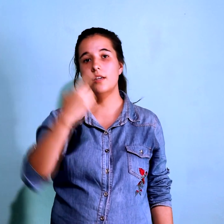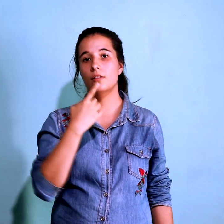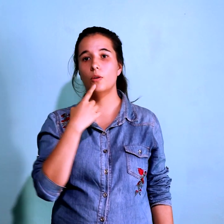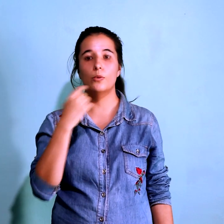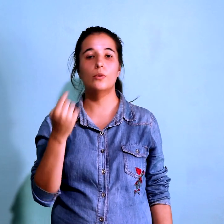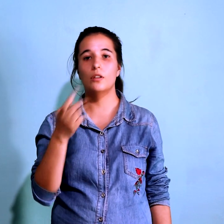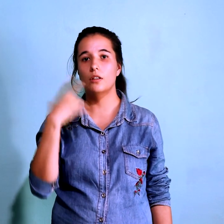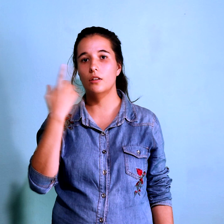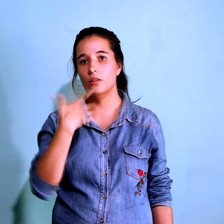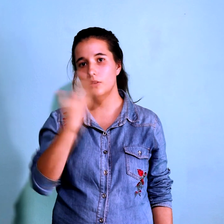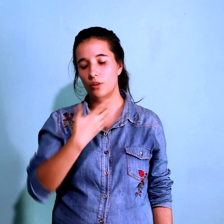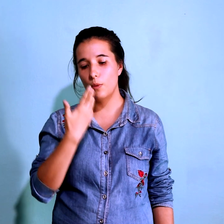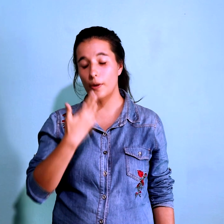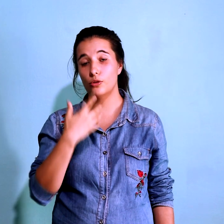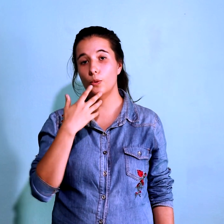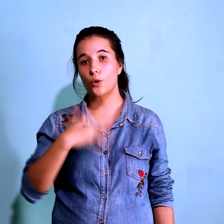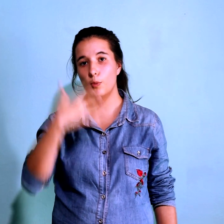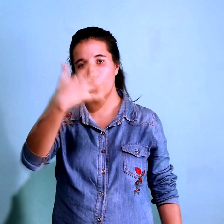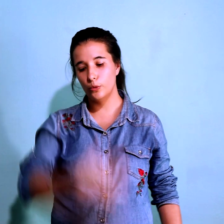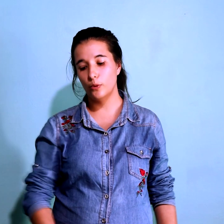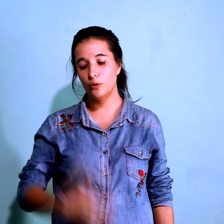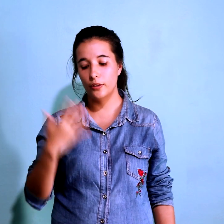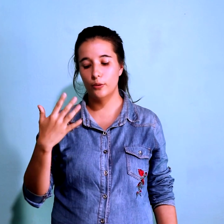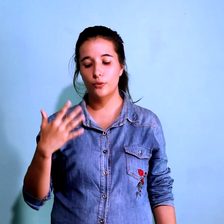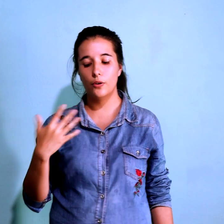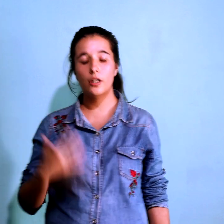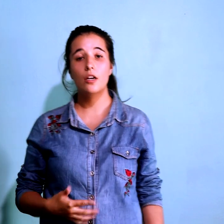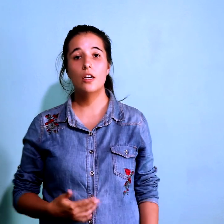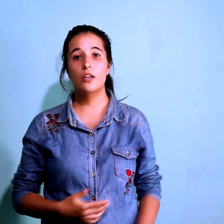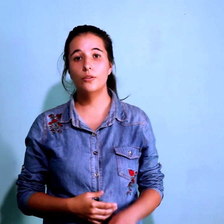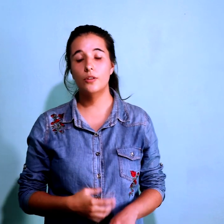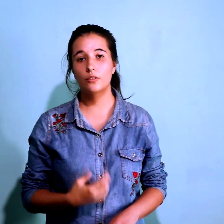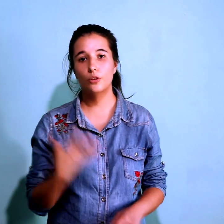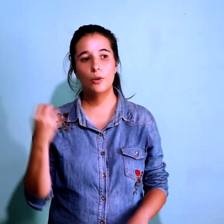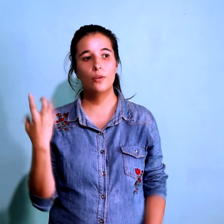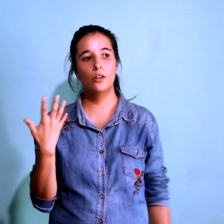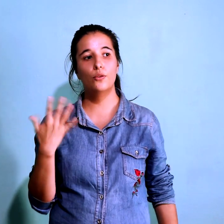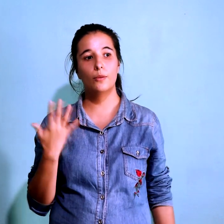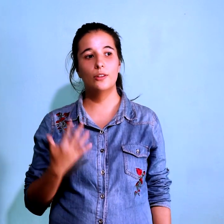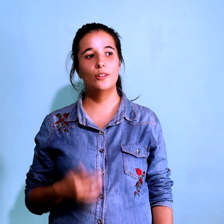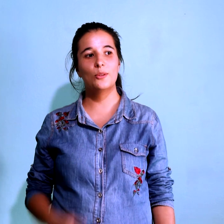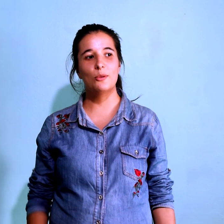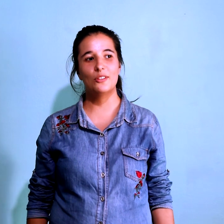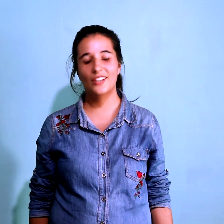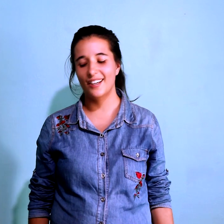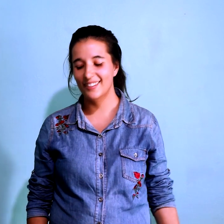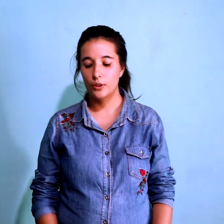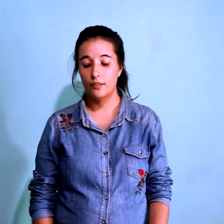testa, tua boca, se alguma parte do teu corpo ou no ponto neutro fora. E a configuração de mão é qual formato que a tua mão vai ficar. O